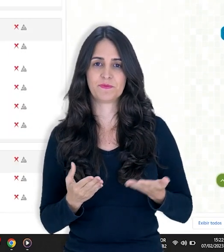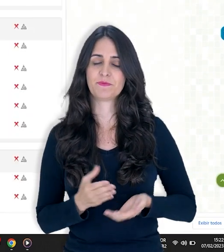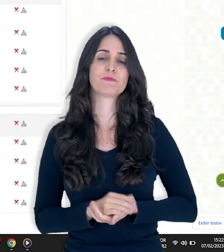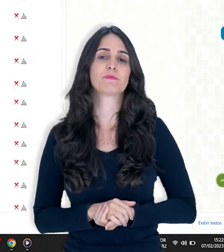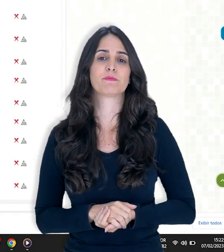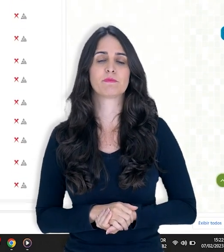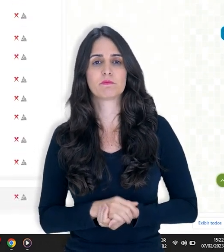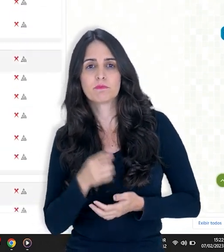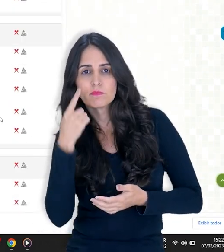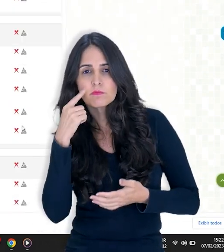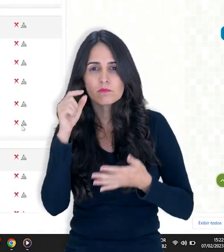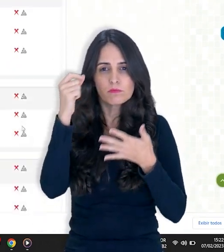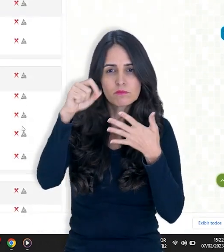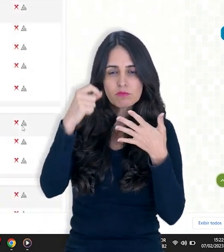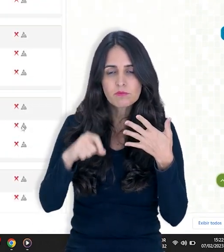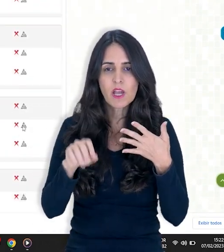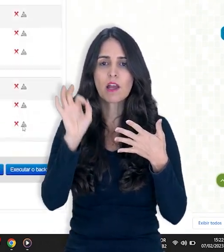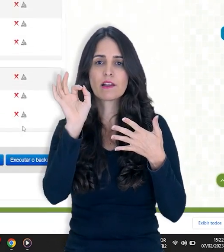Faz a revisão aqui,